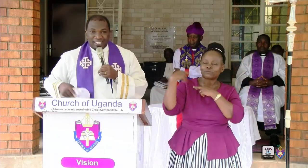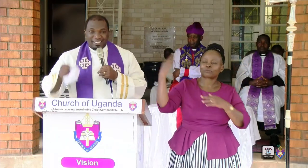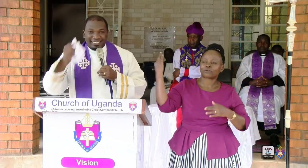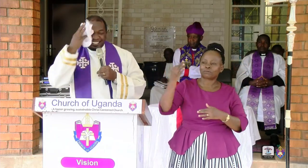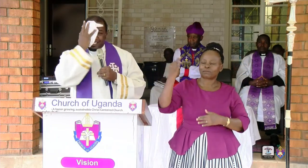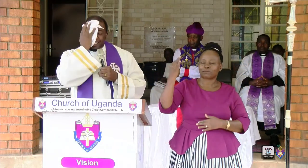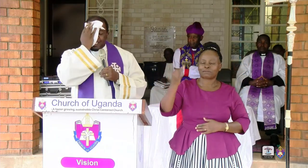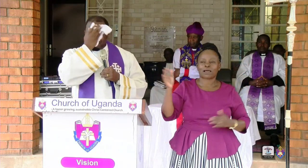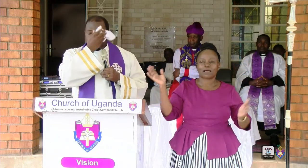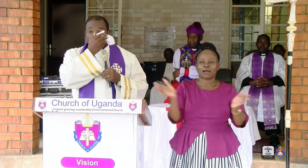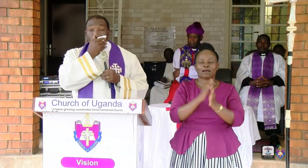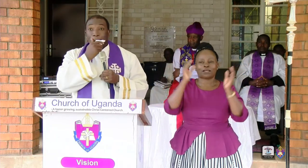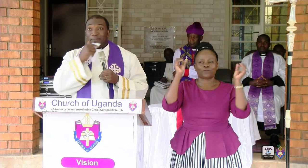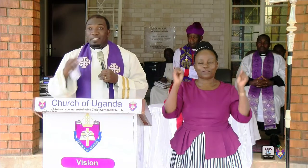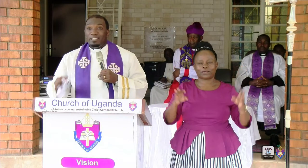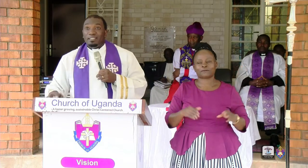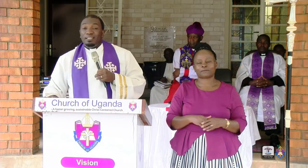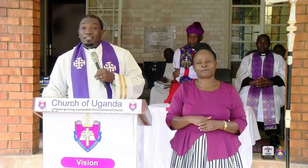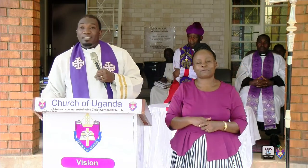Haleluya.